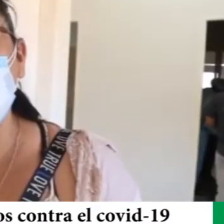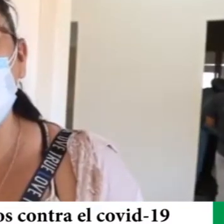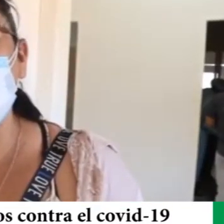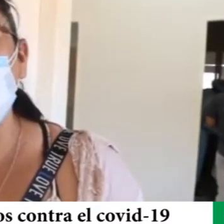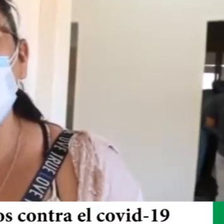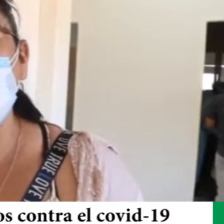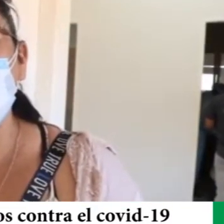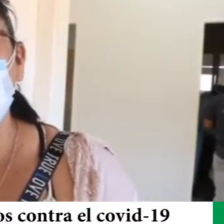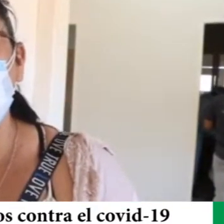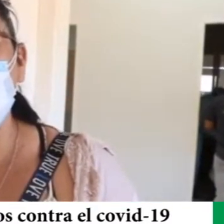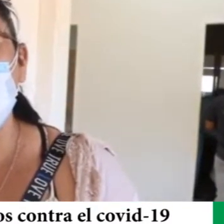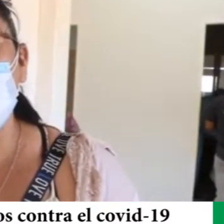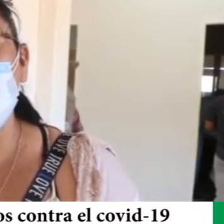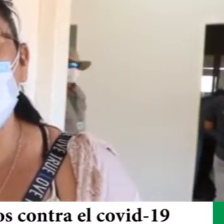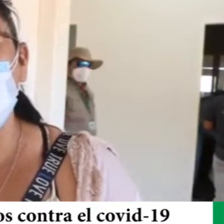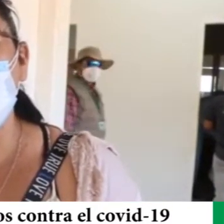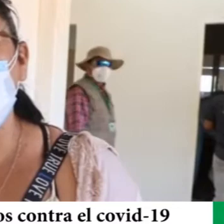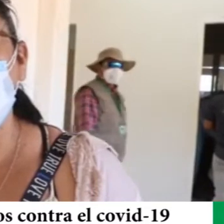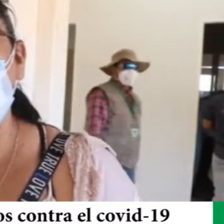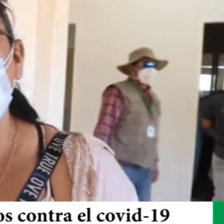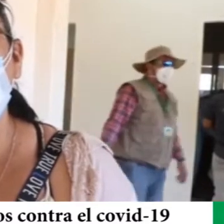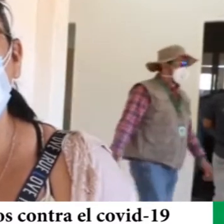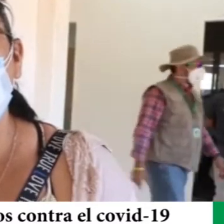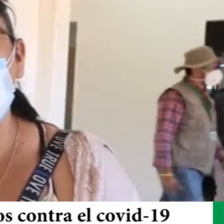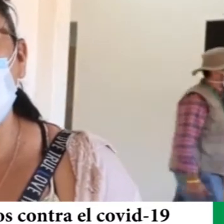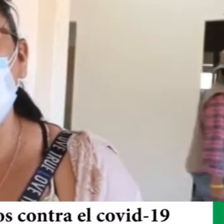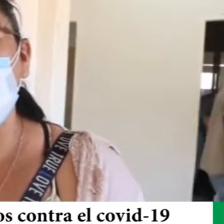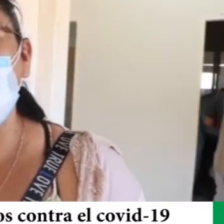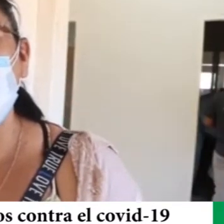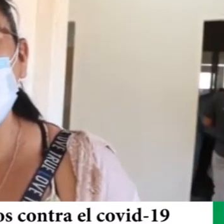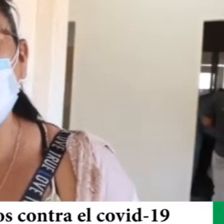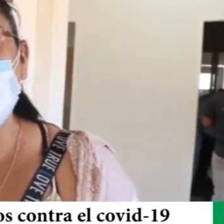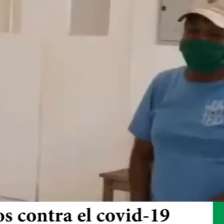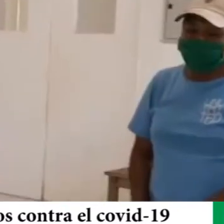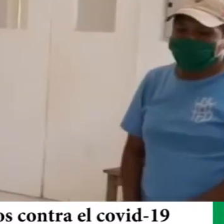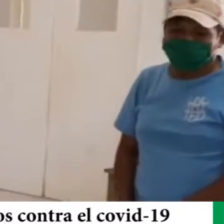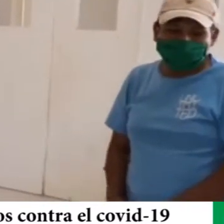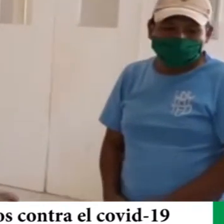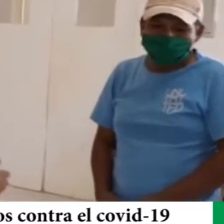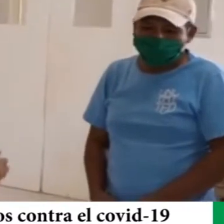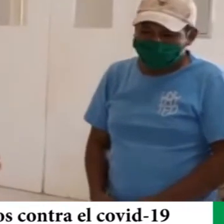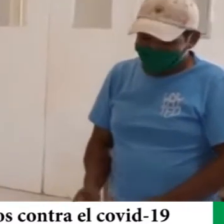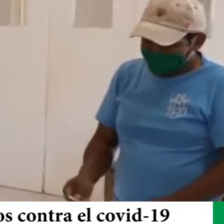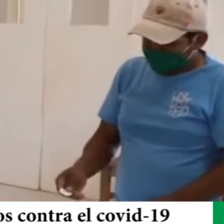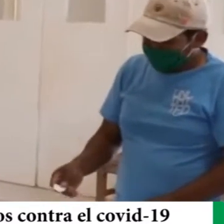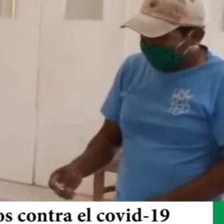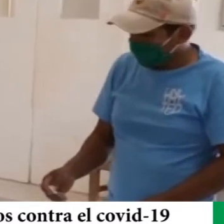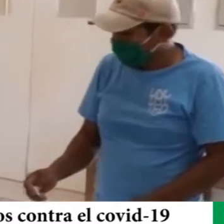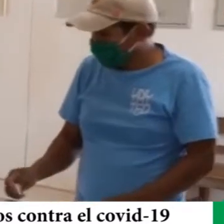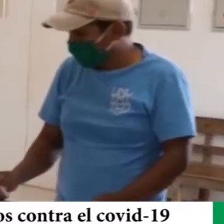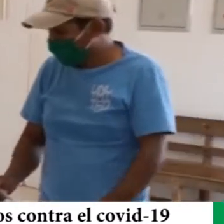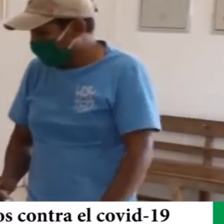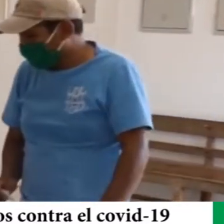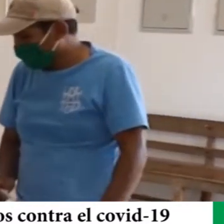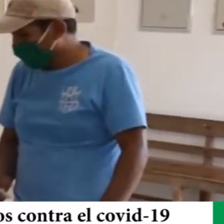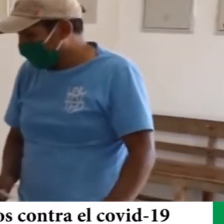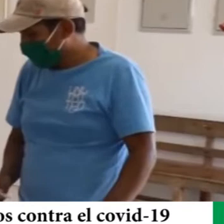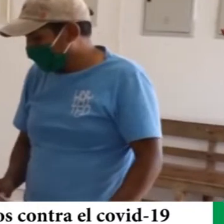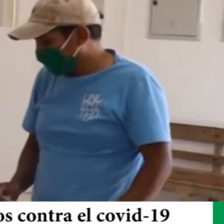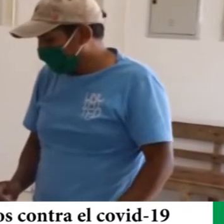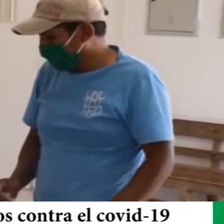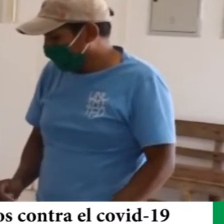a todos los comunarios, ¿no? Todos están recibiendo sus medicamentos, su tratamiento. Ascensión de la Frontera es una comunidad